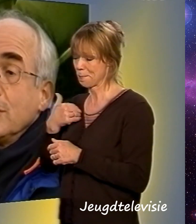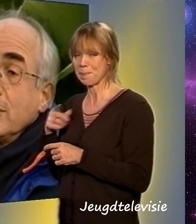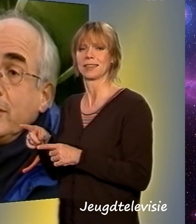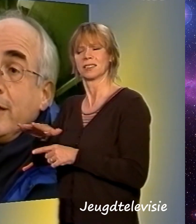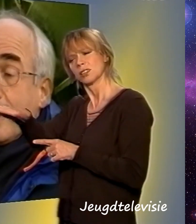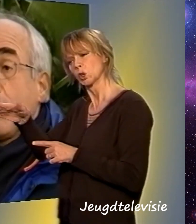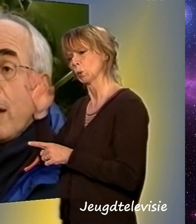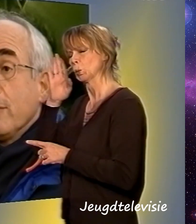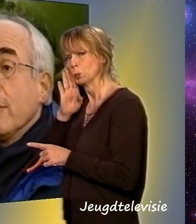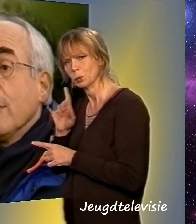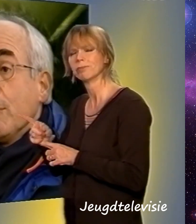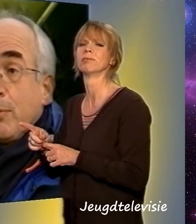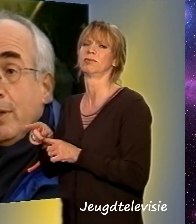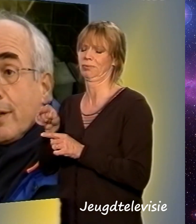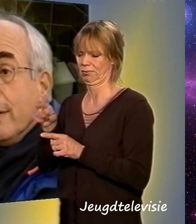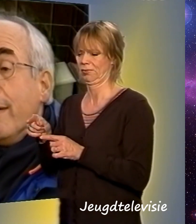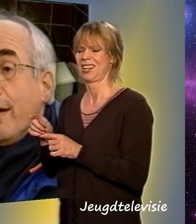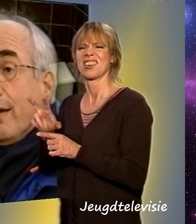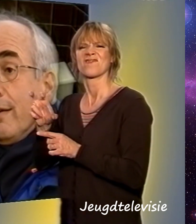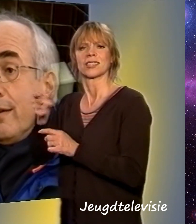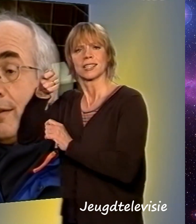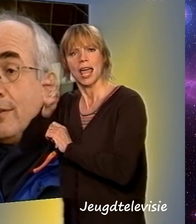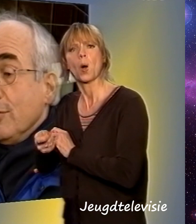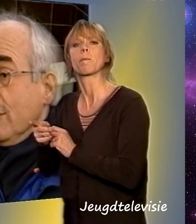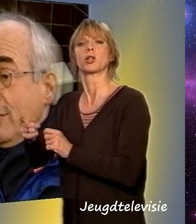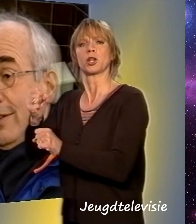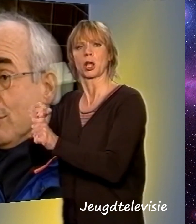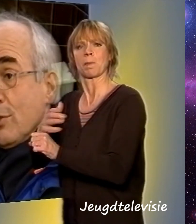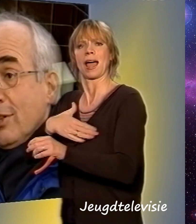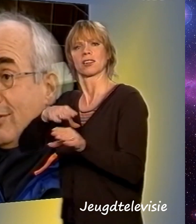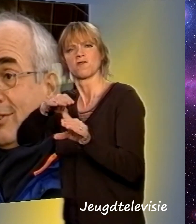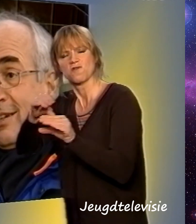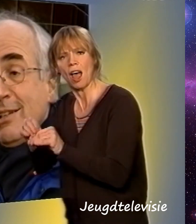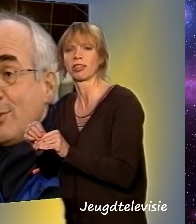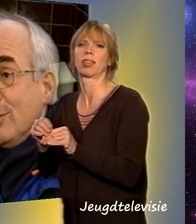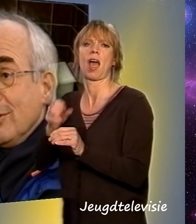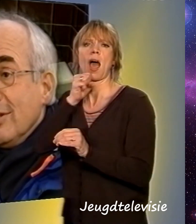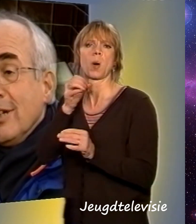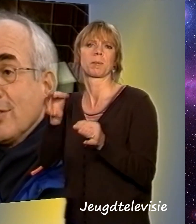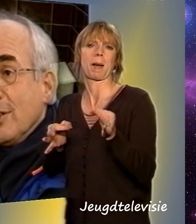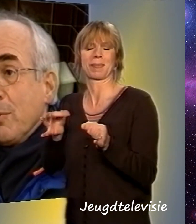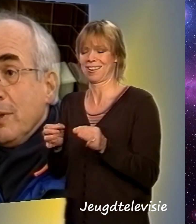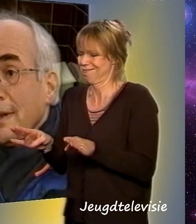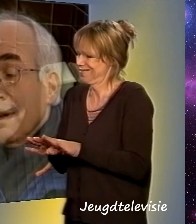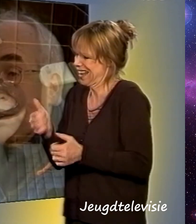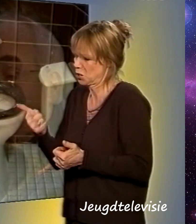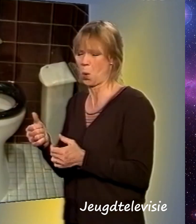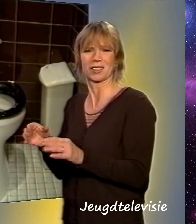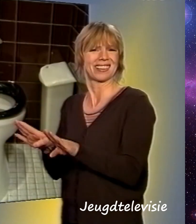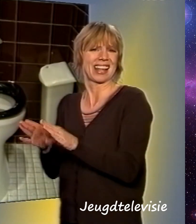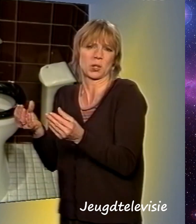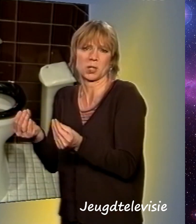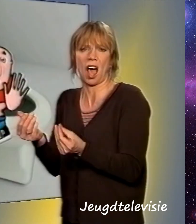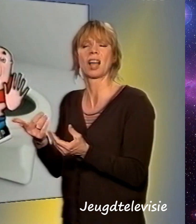om die hergebruikte papieren en is net zo zacht en net zo goed als alle papier maar het